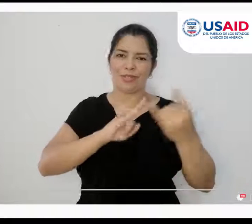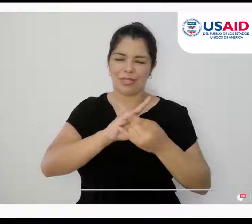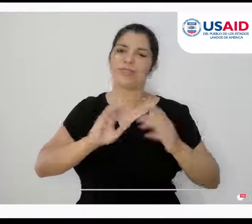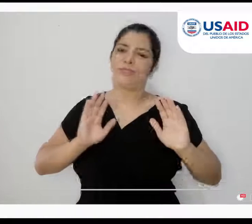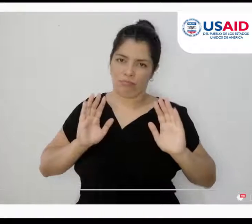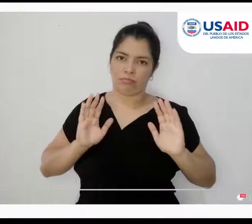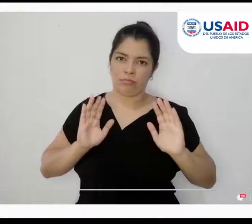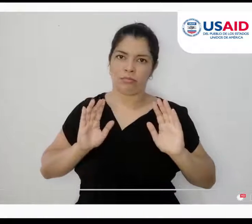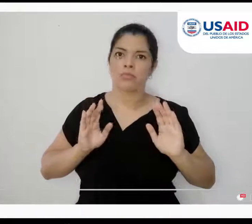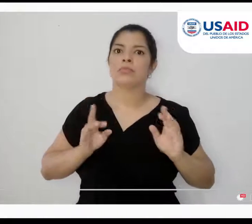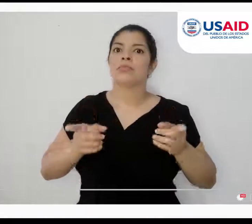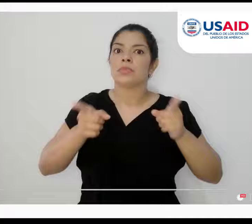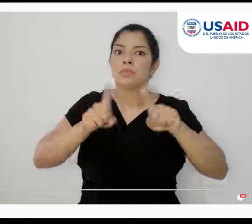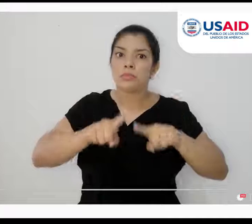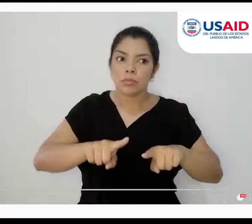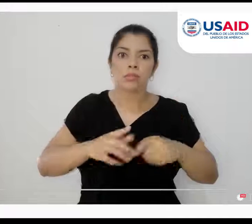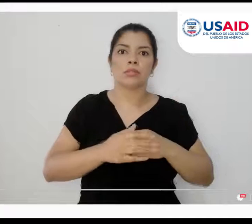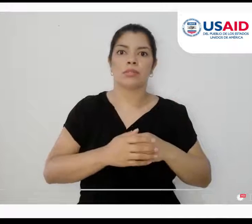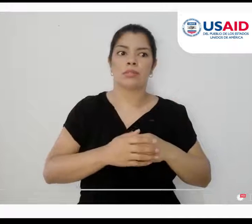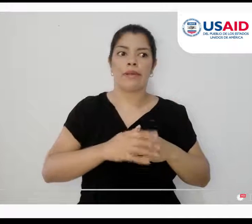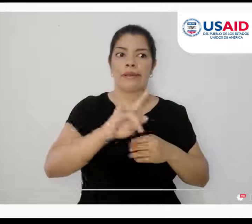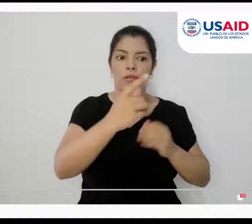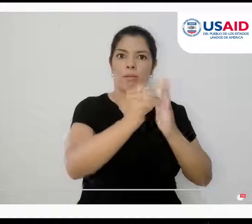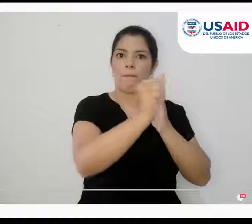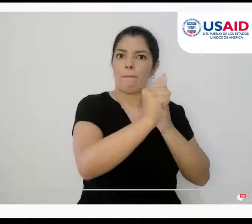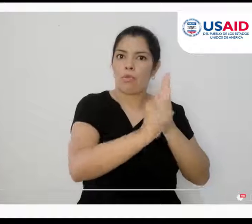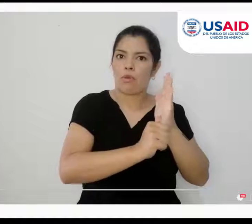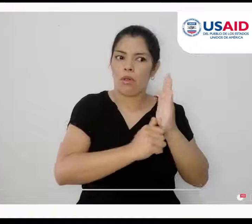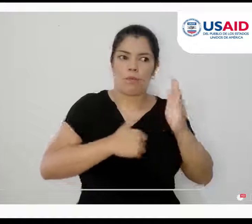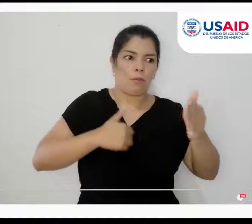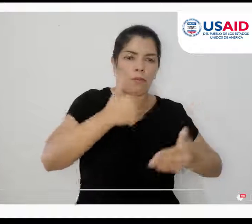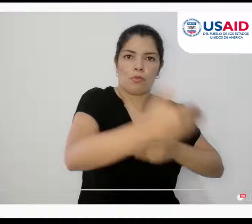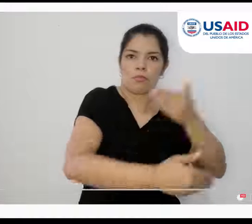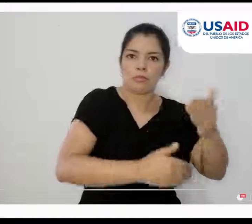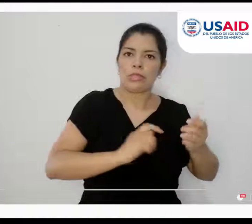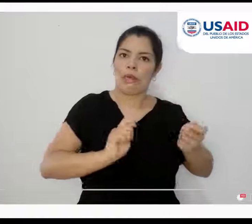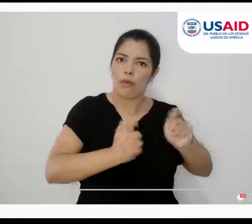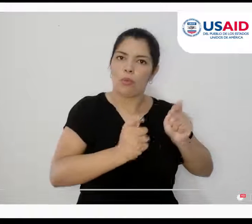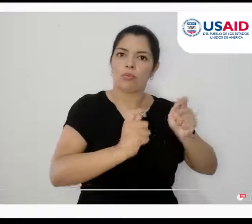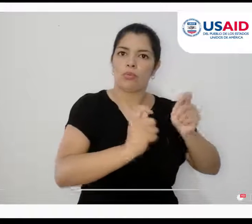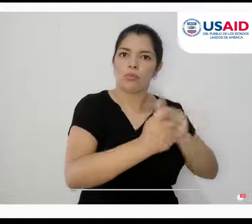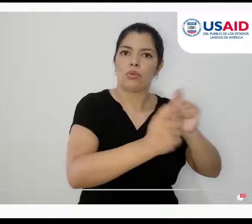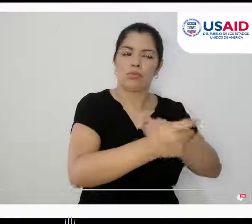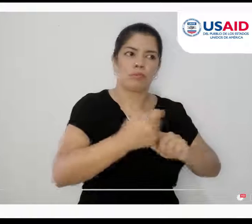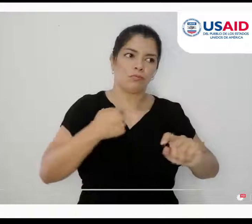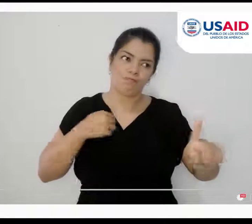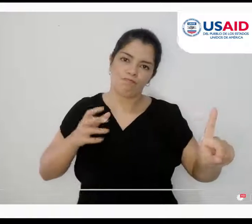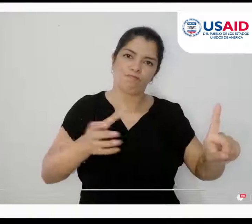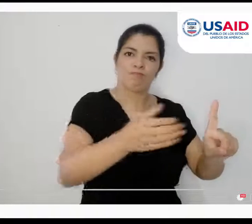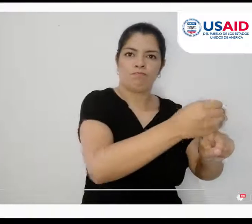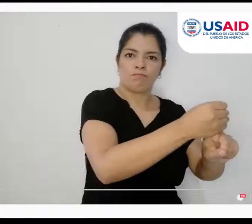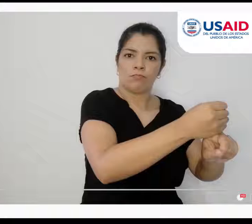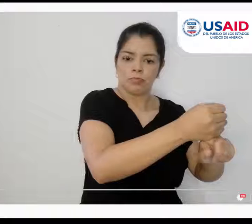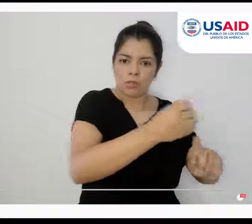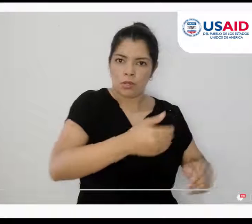se refiere a todos los ajustes razonables que se deben hacer en un proceso de acceso a vivienda desde el inicio, desde